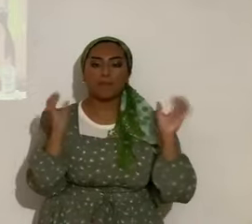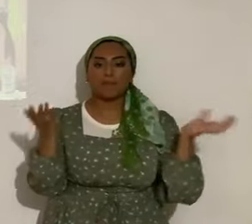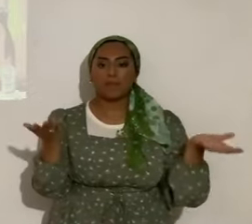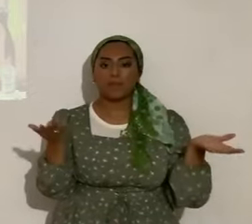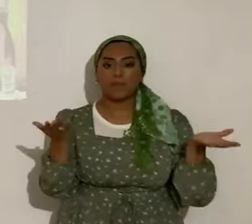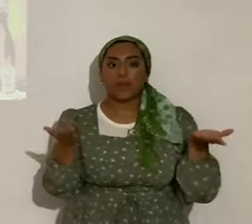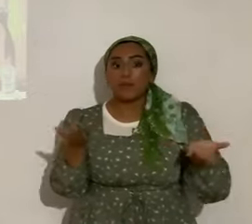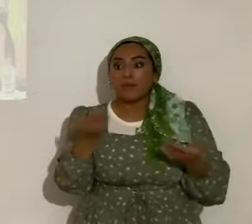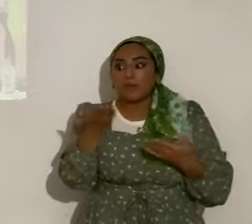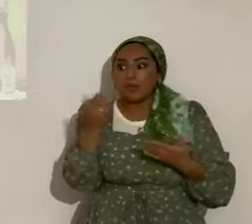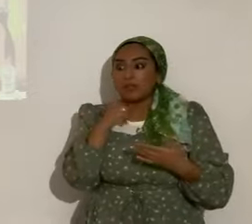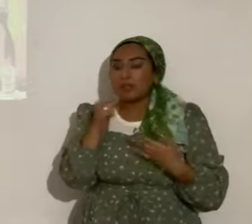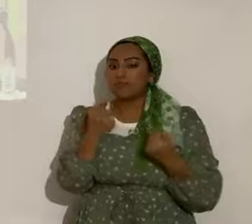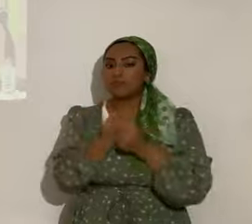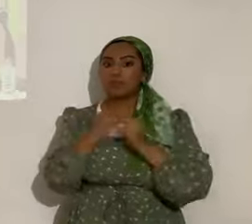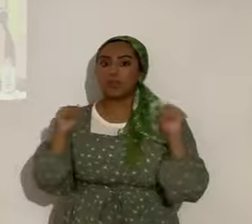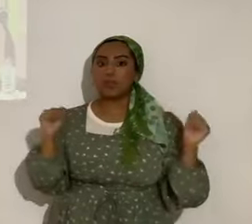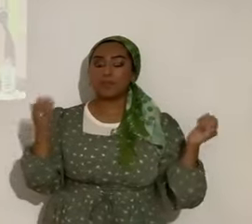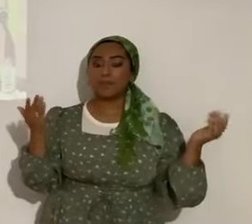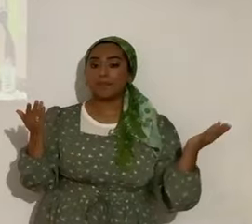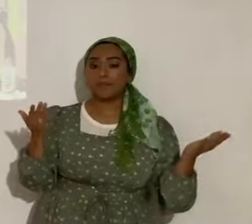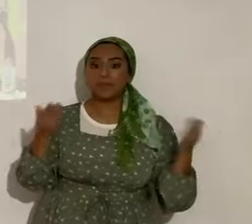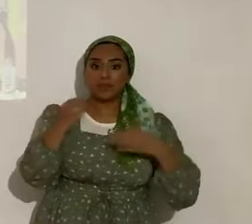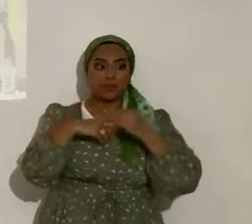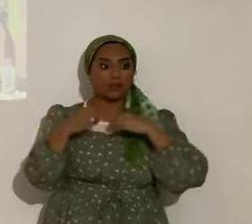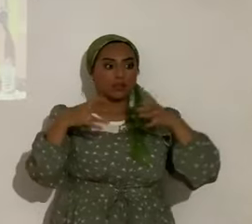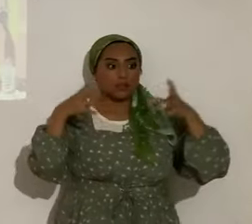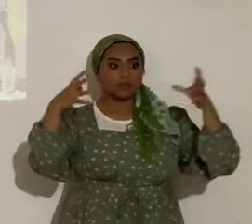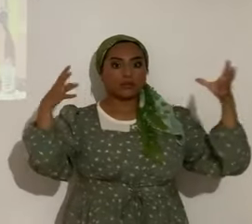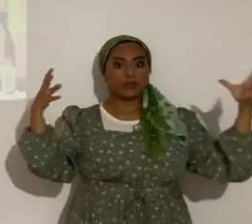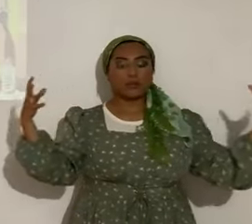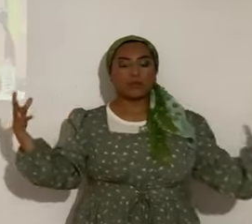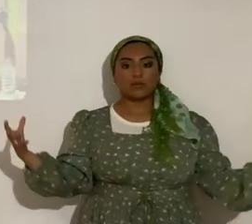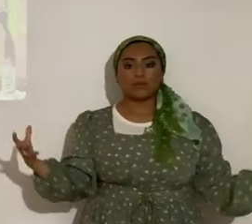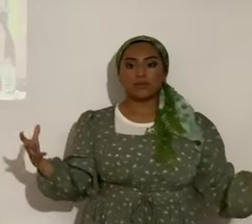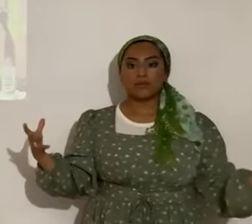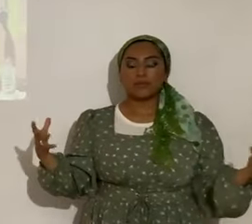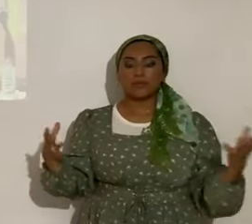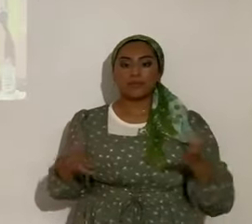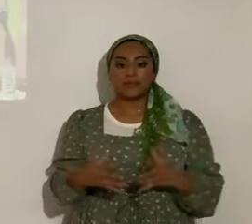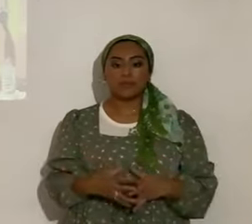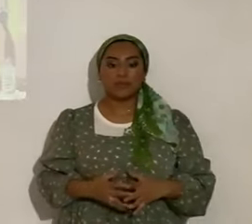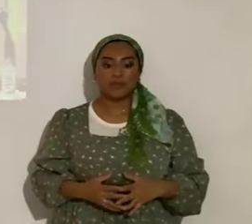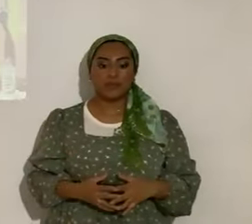vez no sea salvo. ¿Y es glotón? ¿Por qué es glotón?